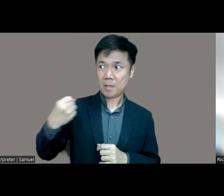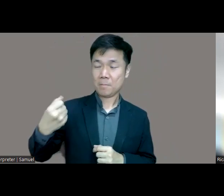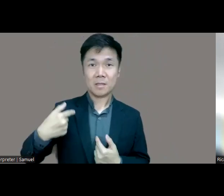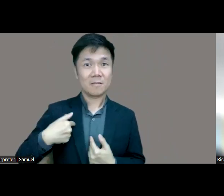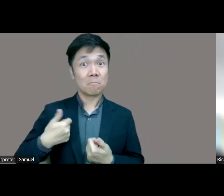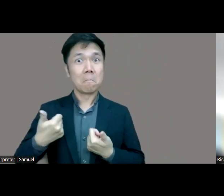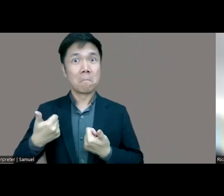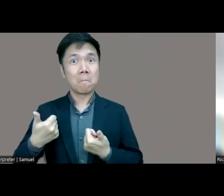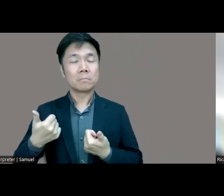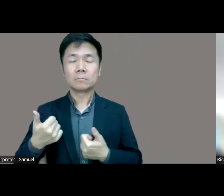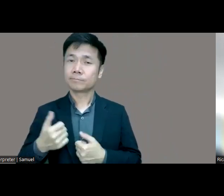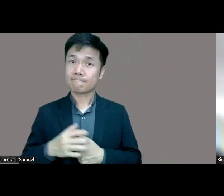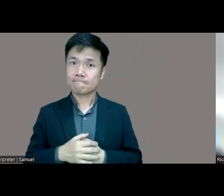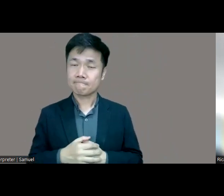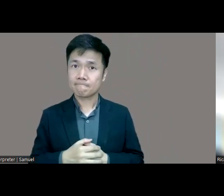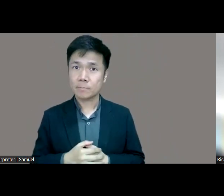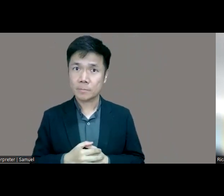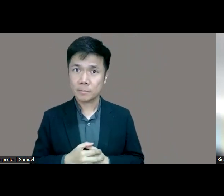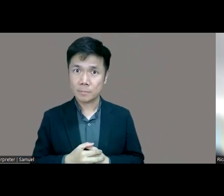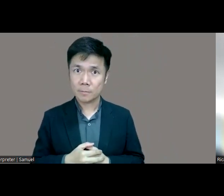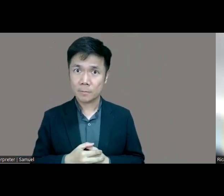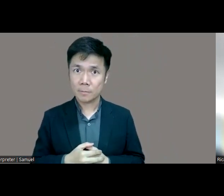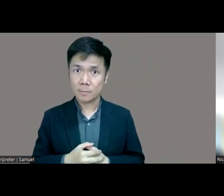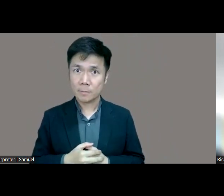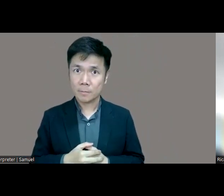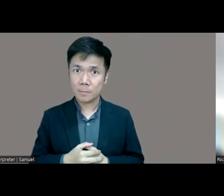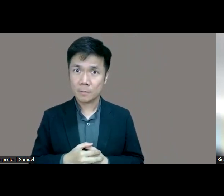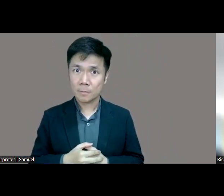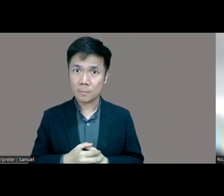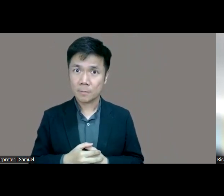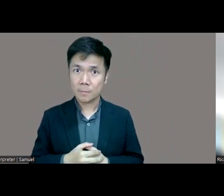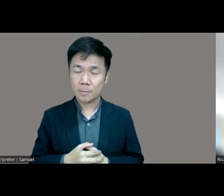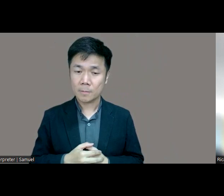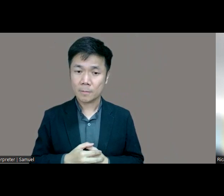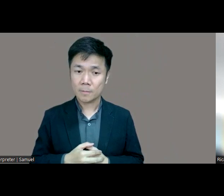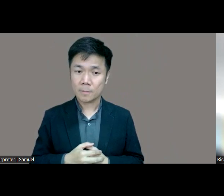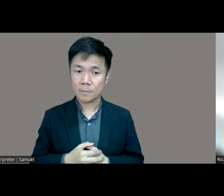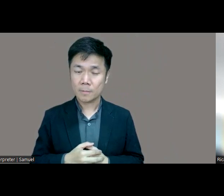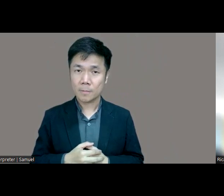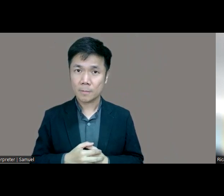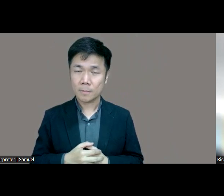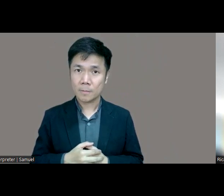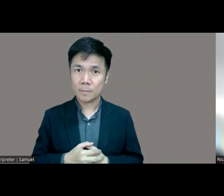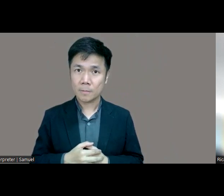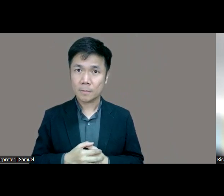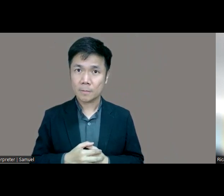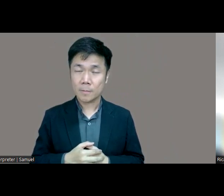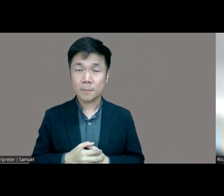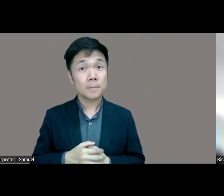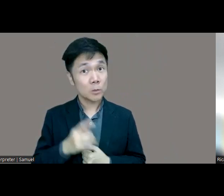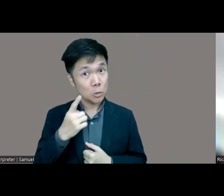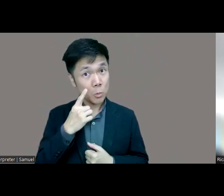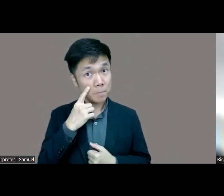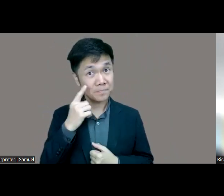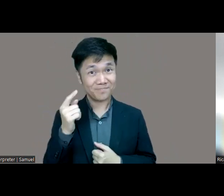ou l'UNHCR doit considérer, doit écouter, il doit écouter le porteur